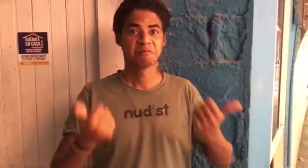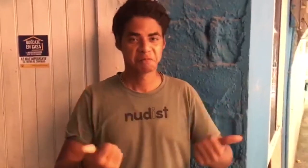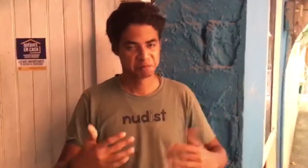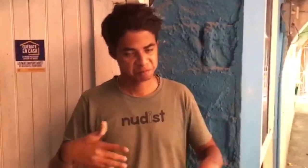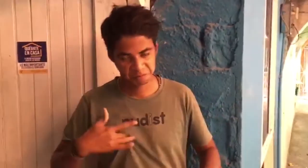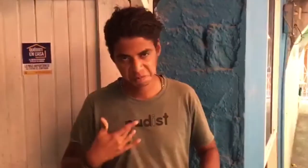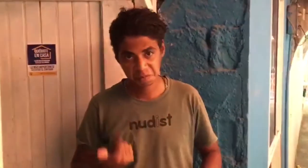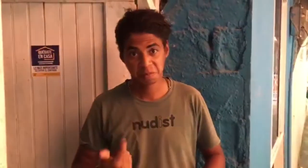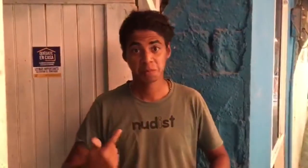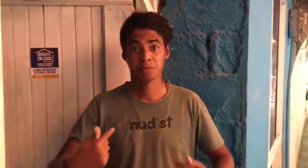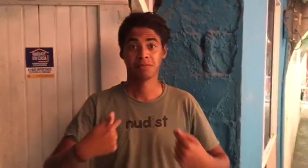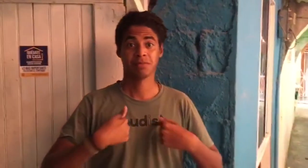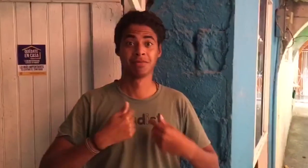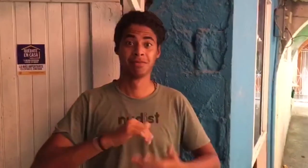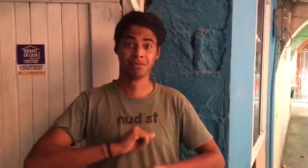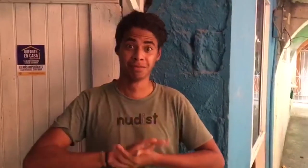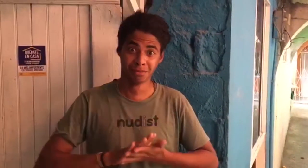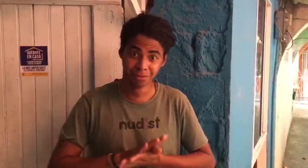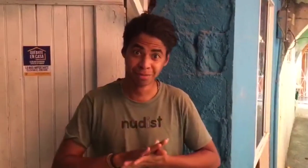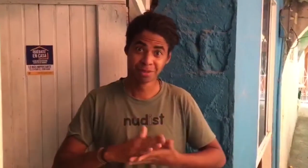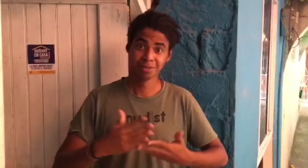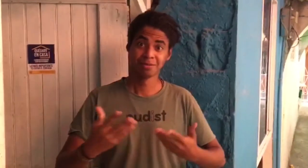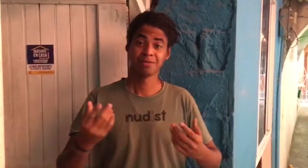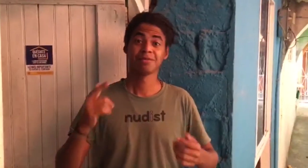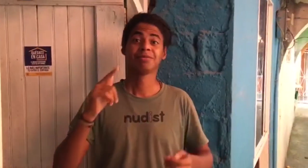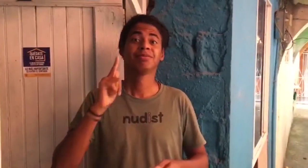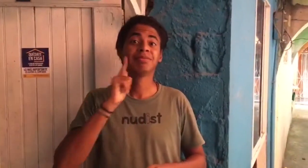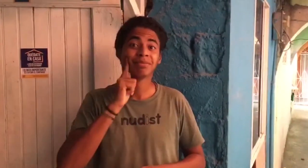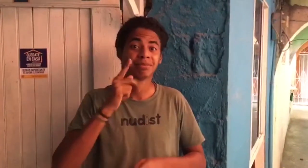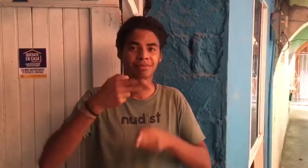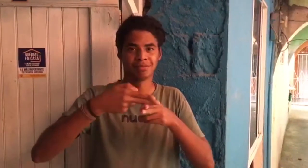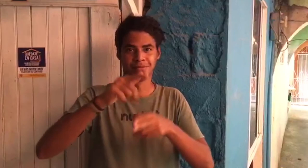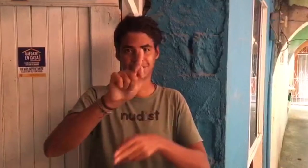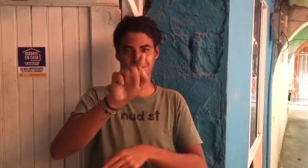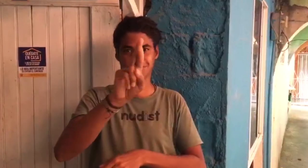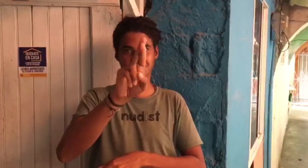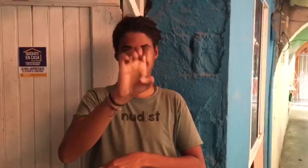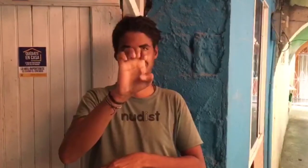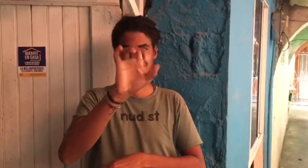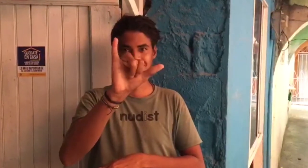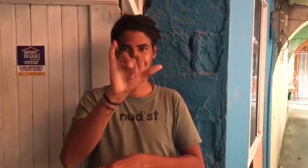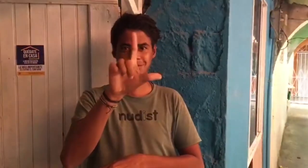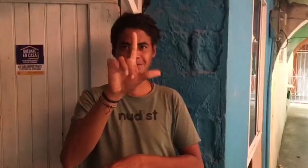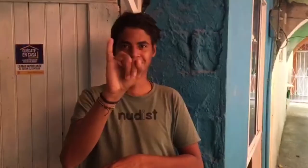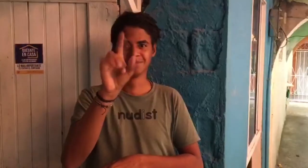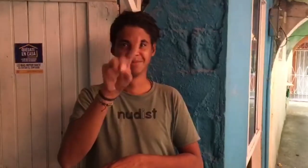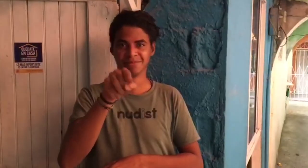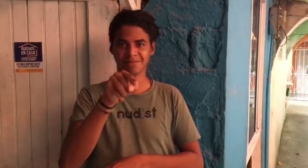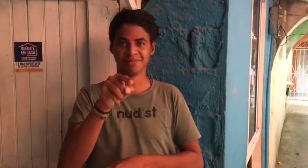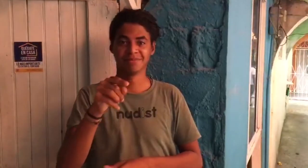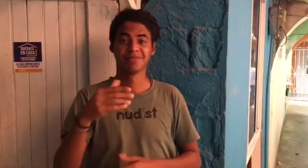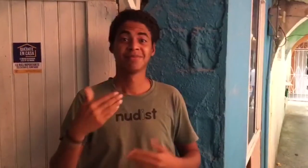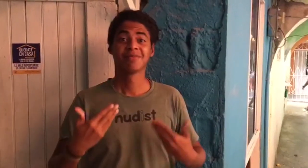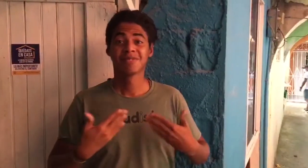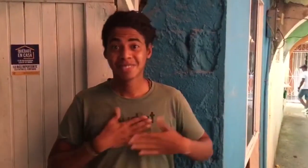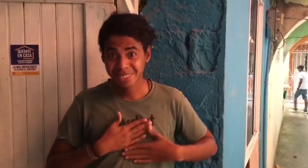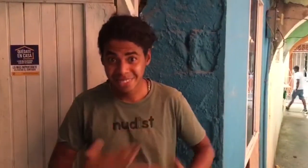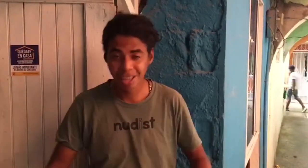espero que todos estén muy bien esta es mi señal me llamo playlist